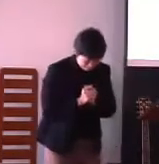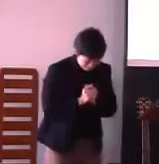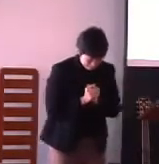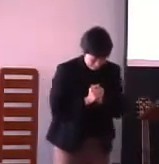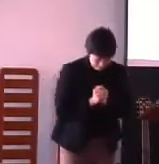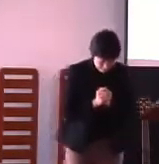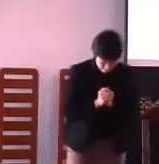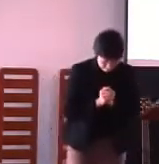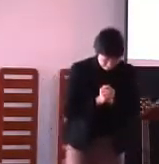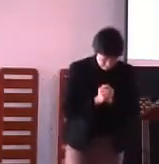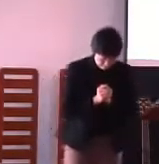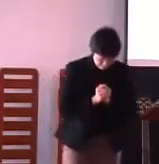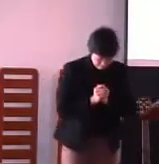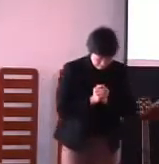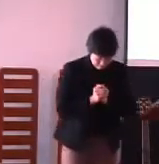メン。